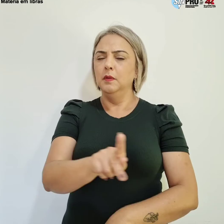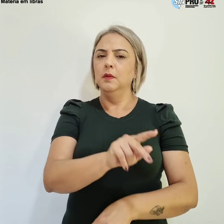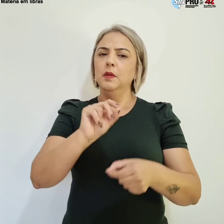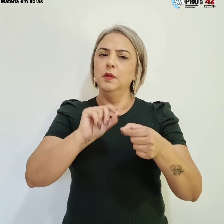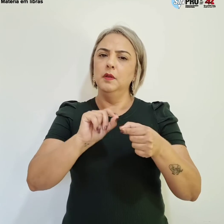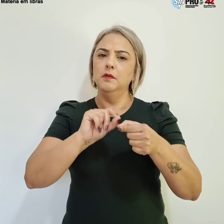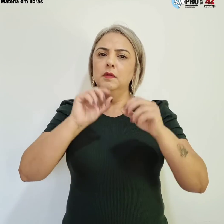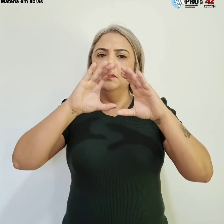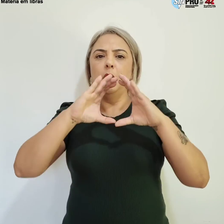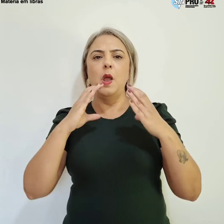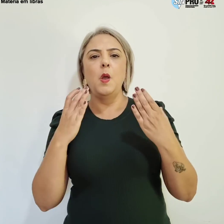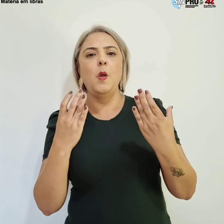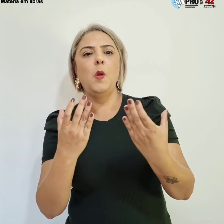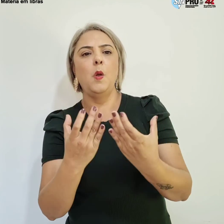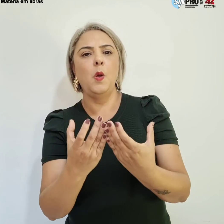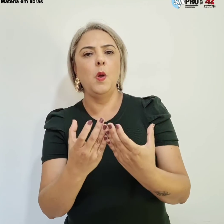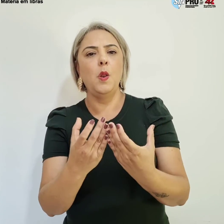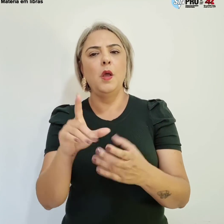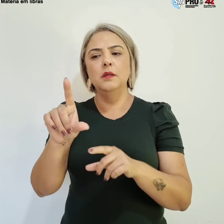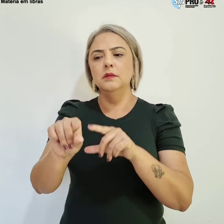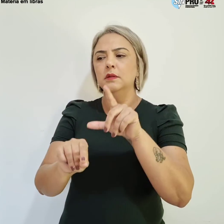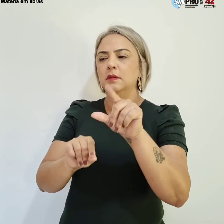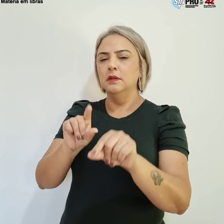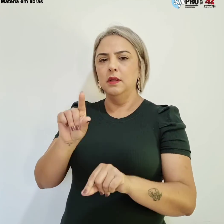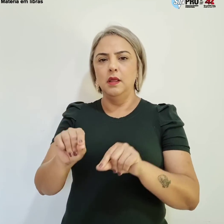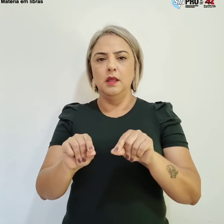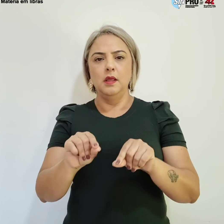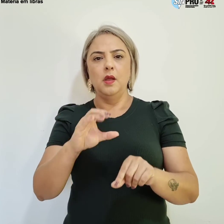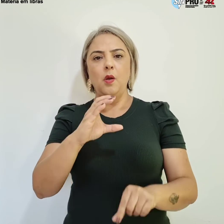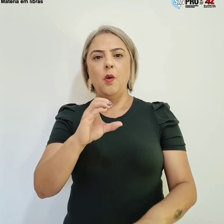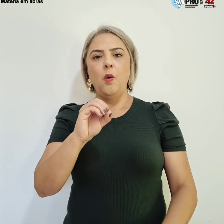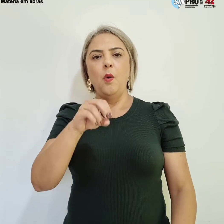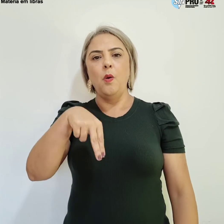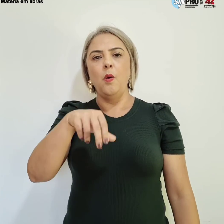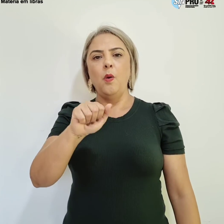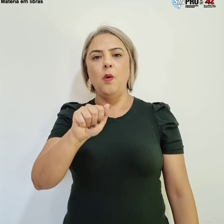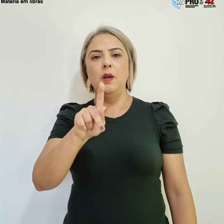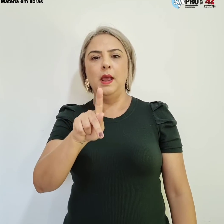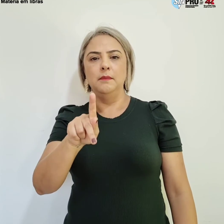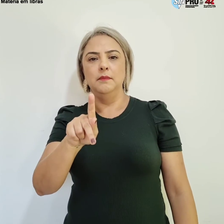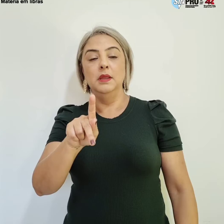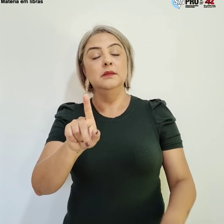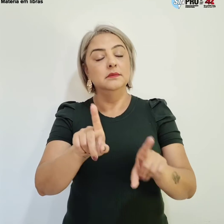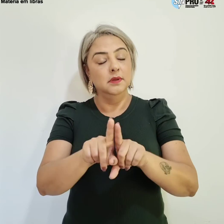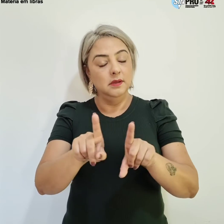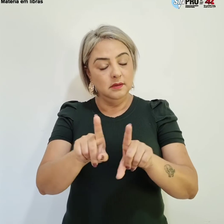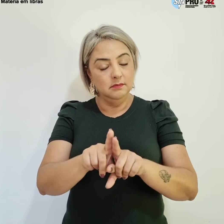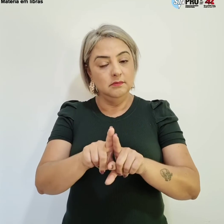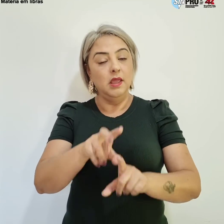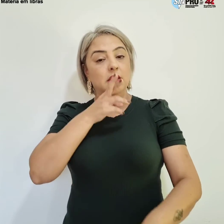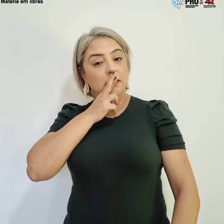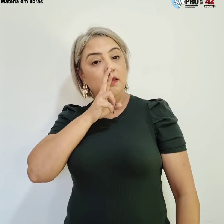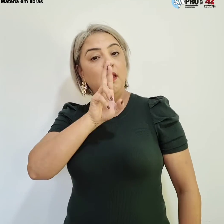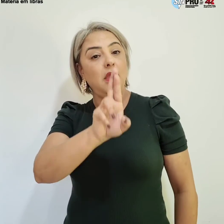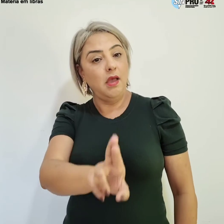uma conferência alternativa, a CONAP. Também em reação à desfiguração